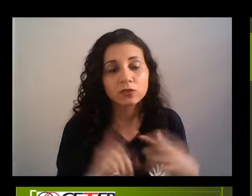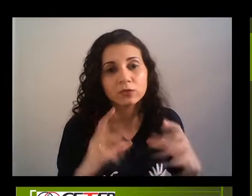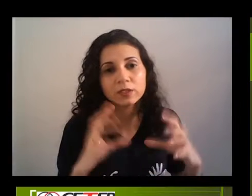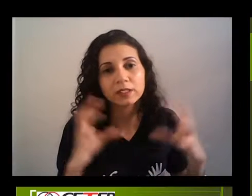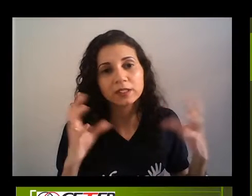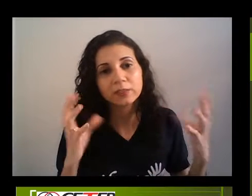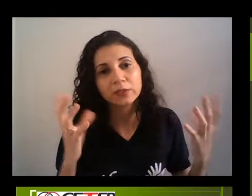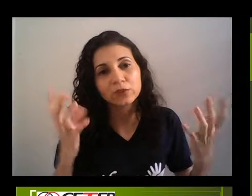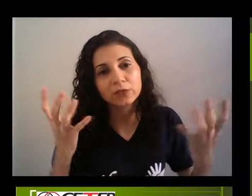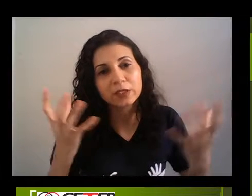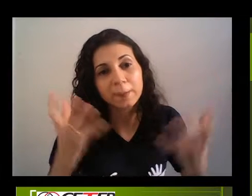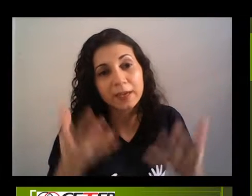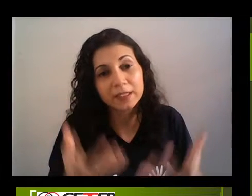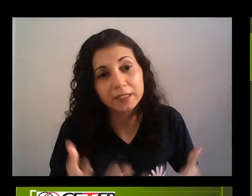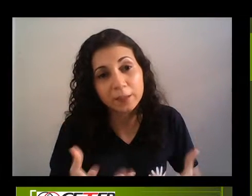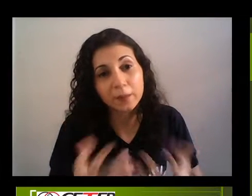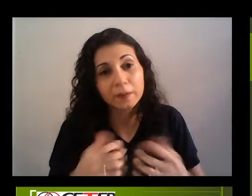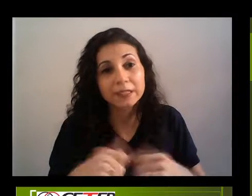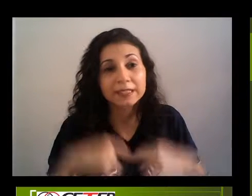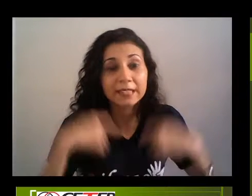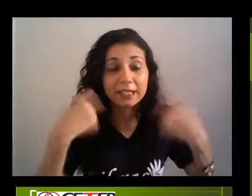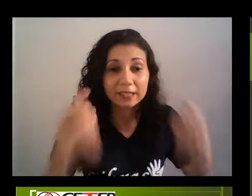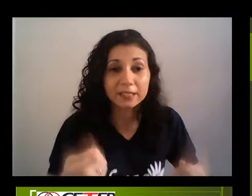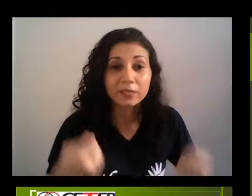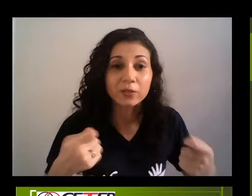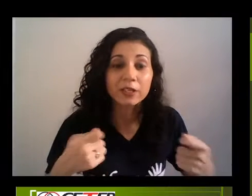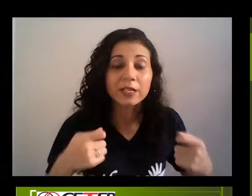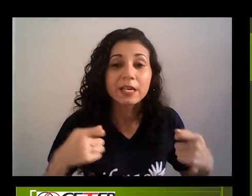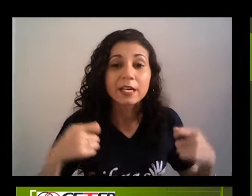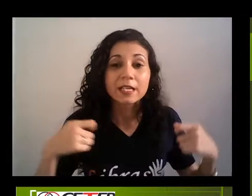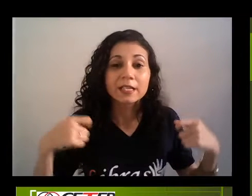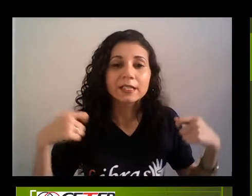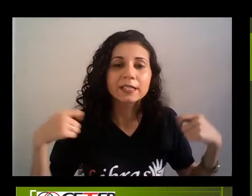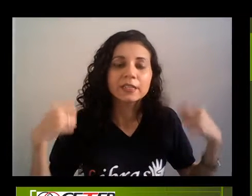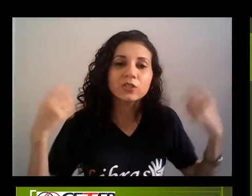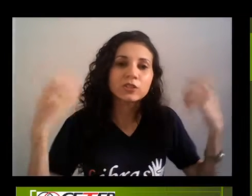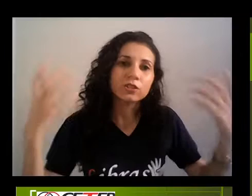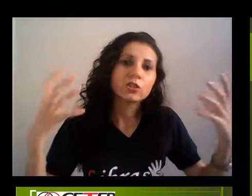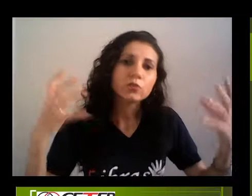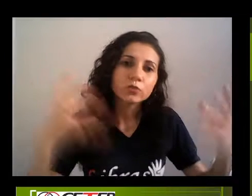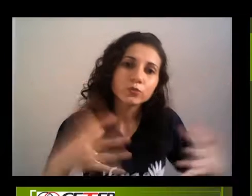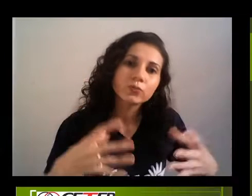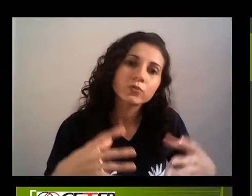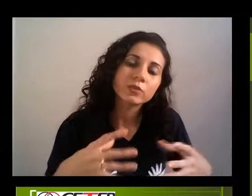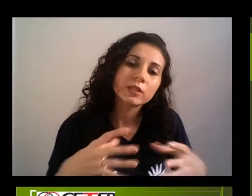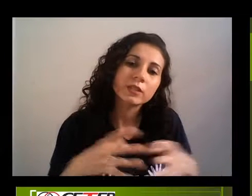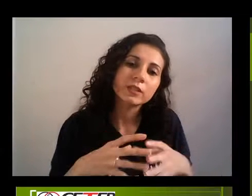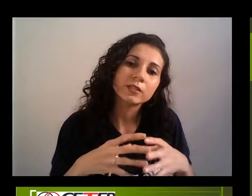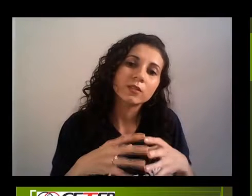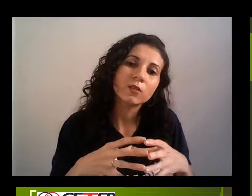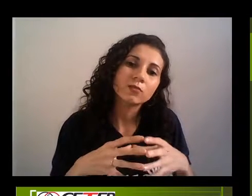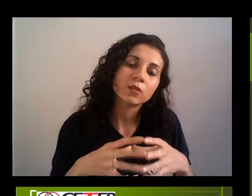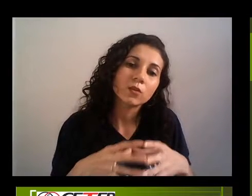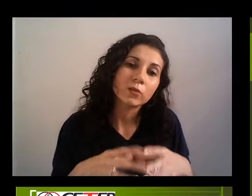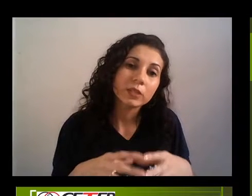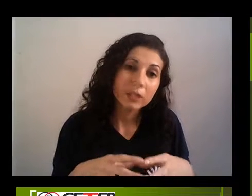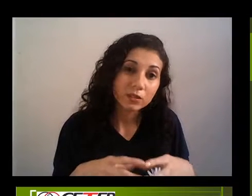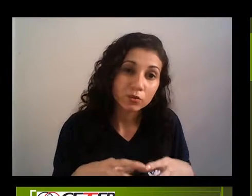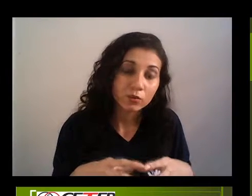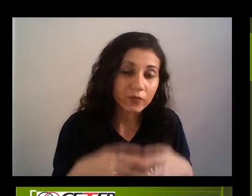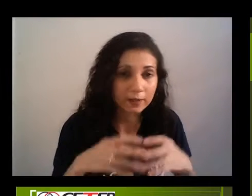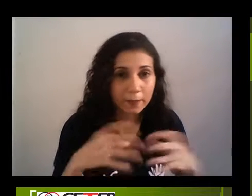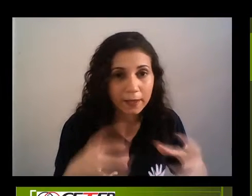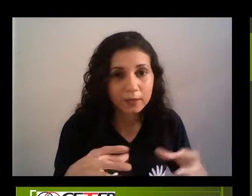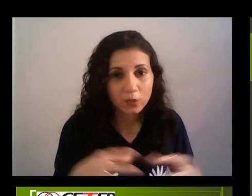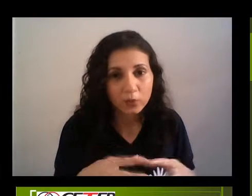familiares, todas essas pessoas que participam, que sinalizam, que estão juntos ali, são da comunidade